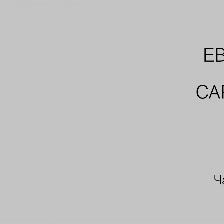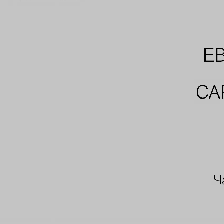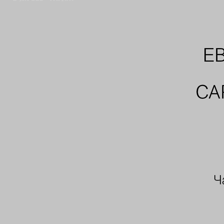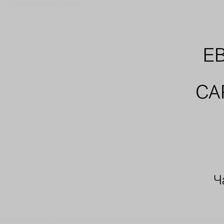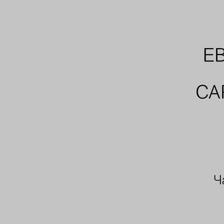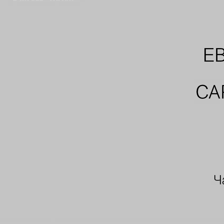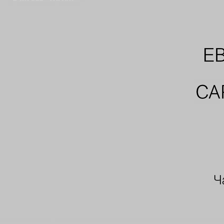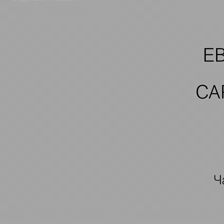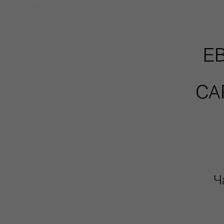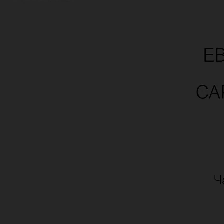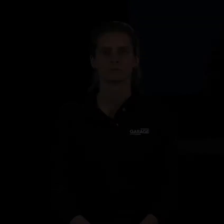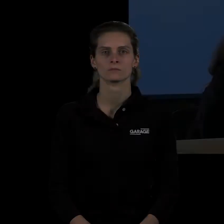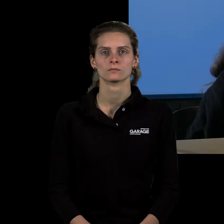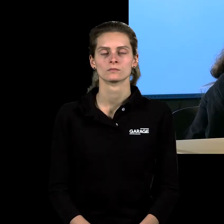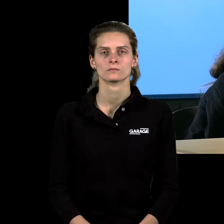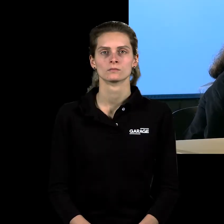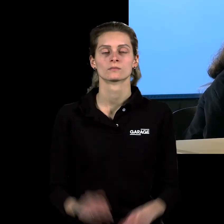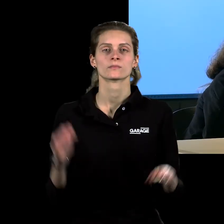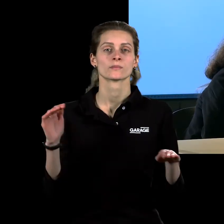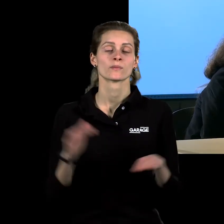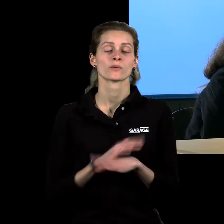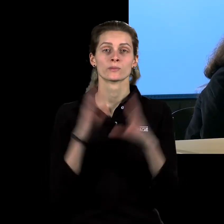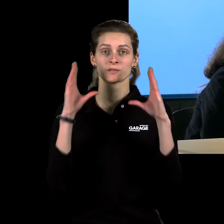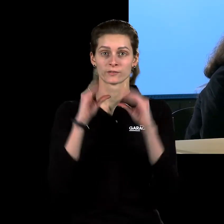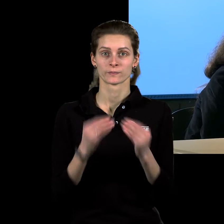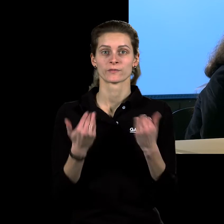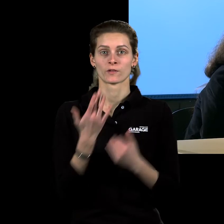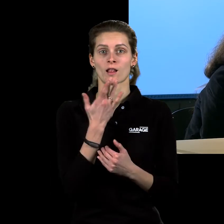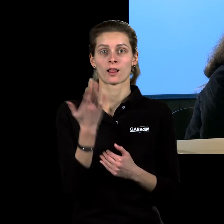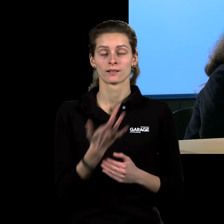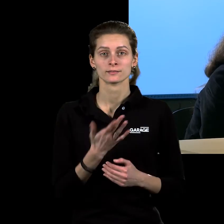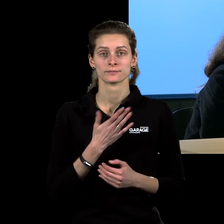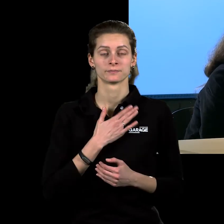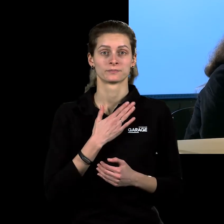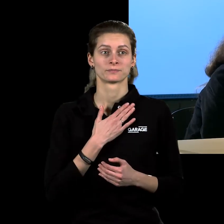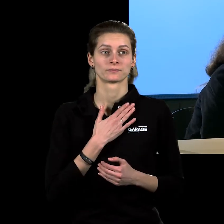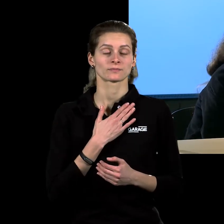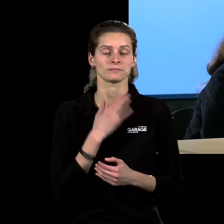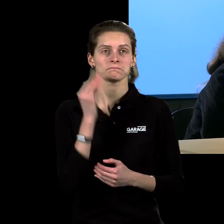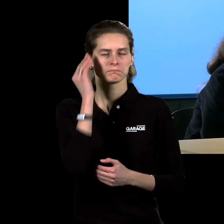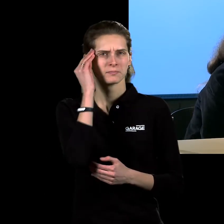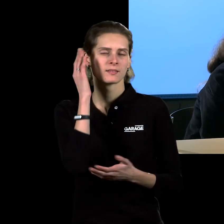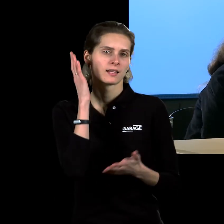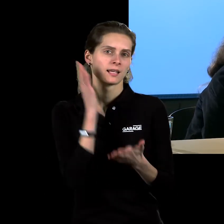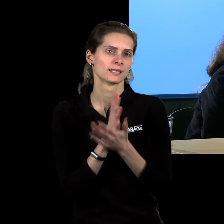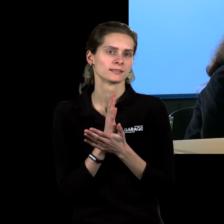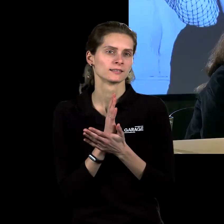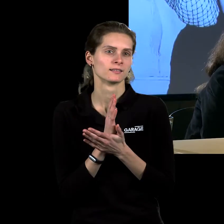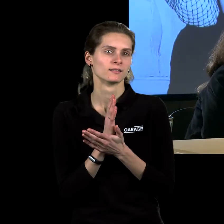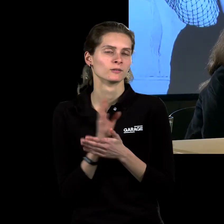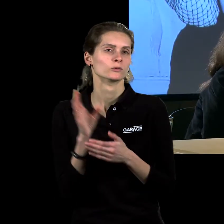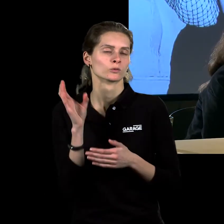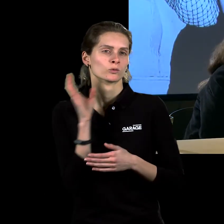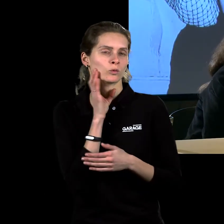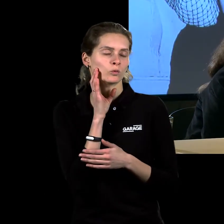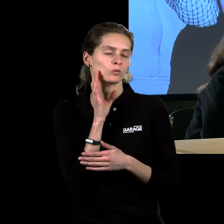Лукас. Часть первая. Добрый вечер. Ну, сегодняшнюю лекцию нашу, наверное, собственно, имеет смысл